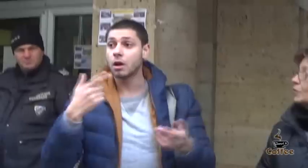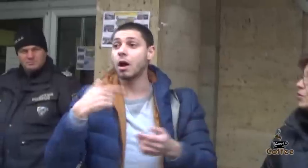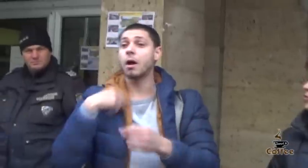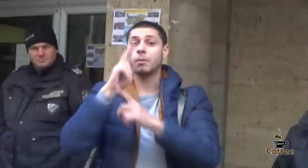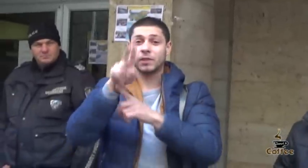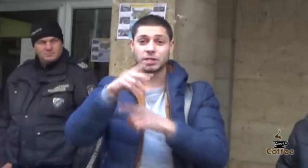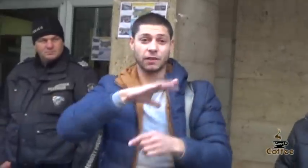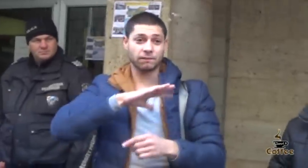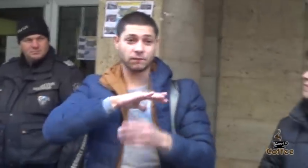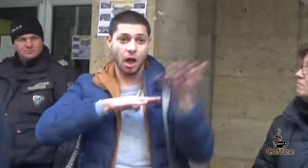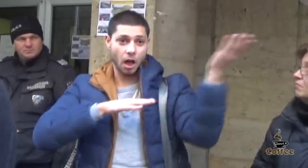Много съжалявам.